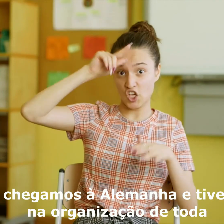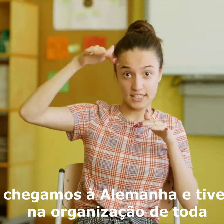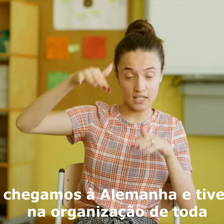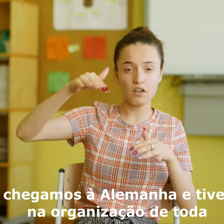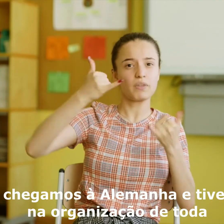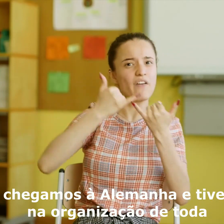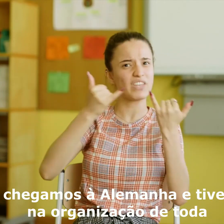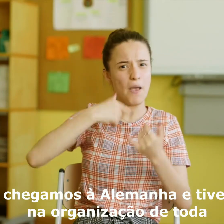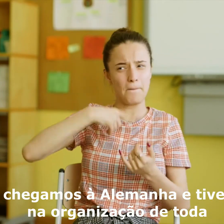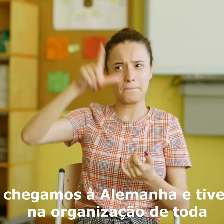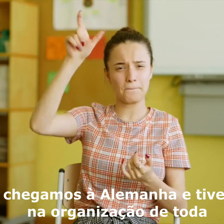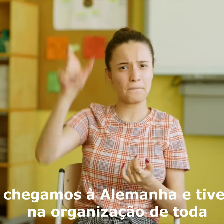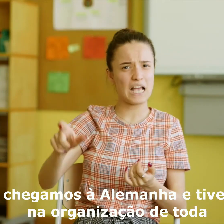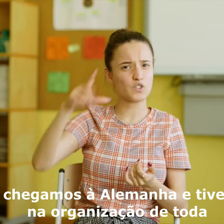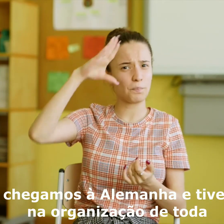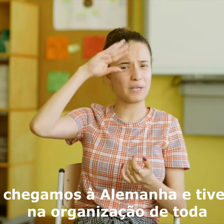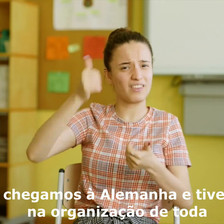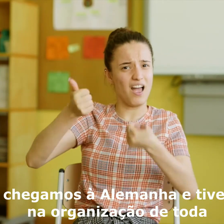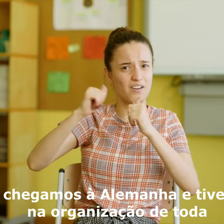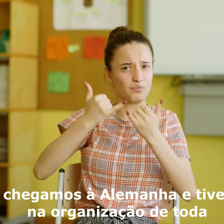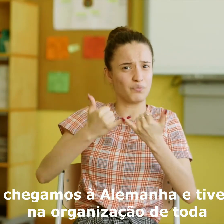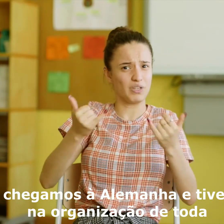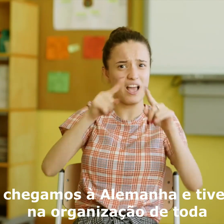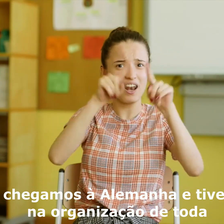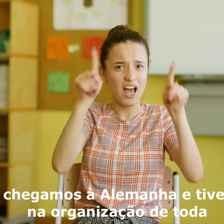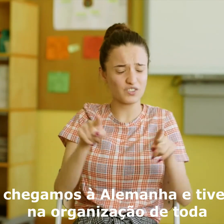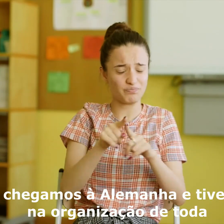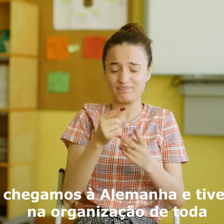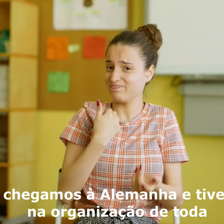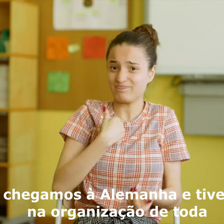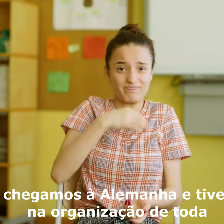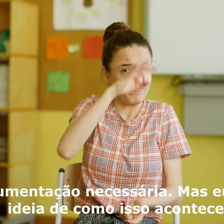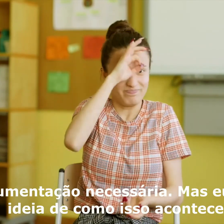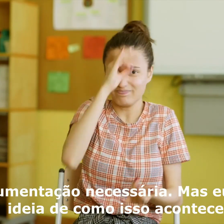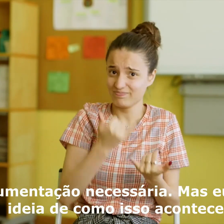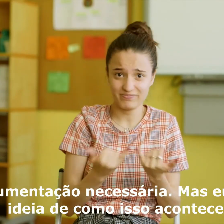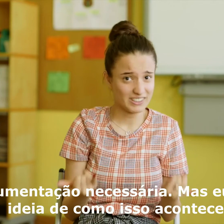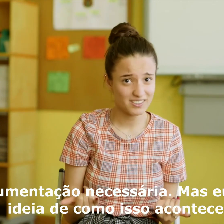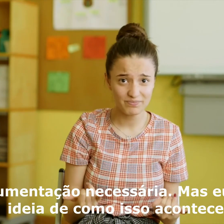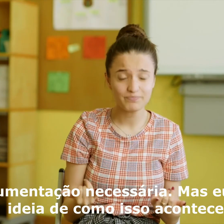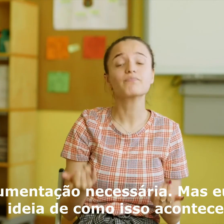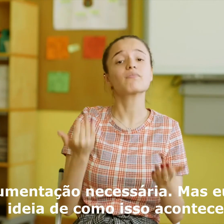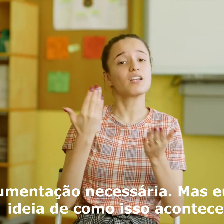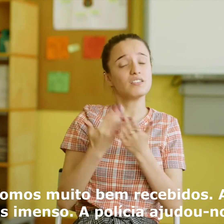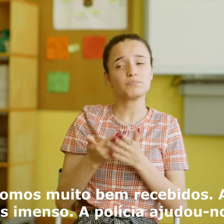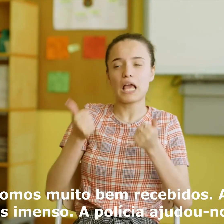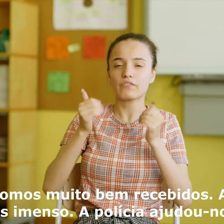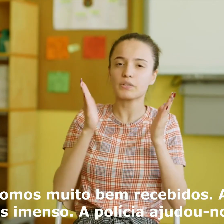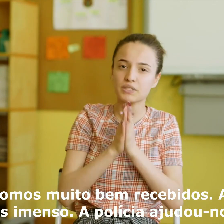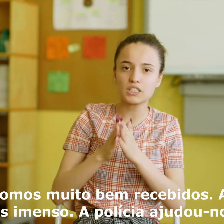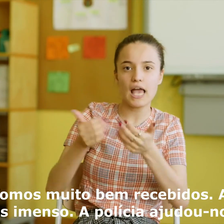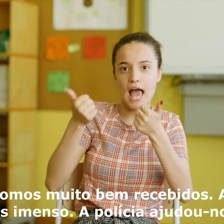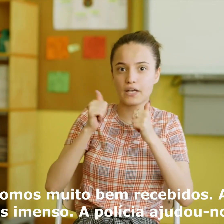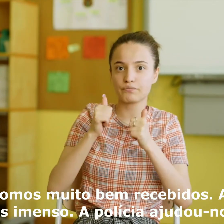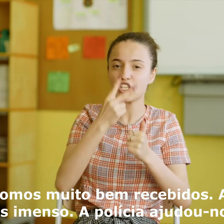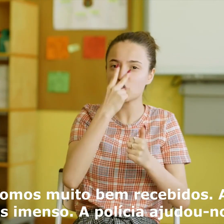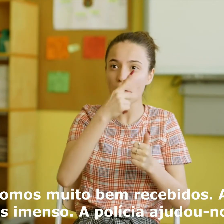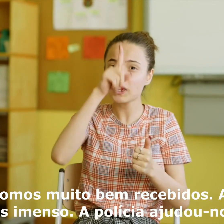Alemanha e, sinceramente, quem nos ajudou a organizar toda a documentação, eu não faço a mínima ideia. Eu sei que fomos bem